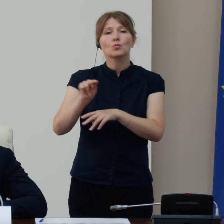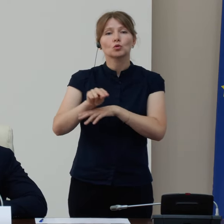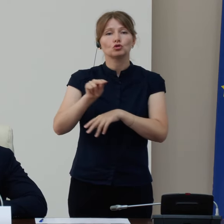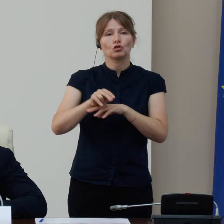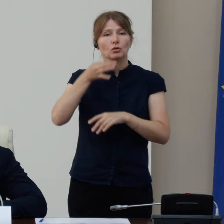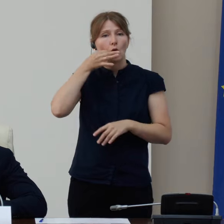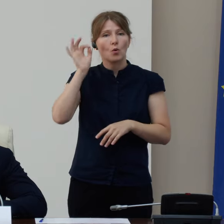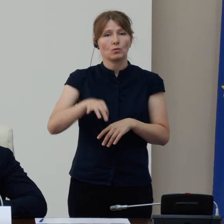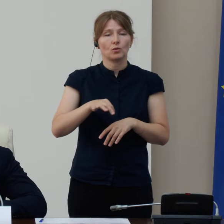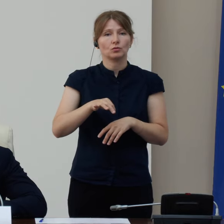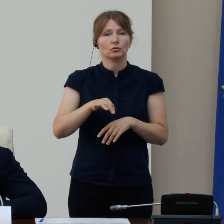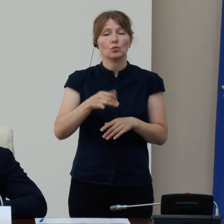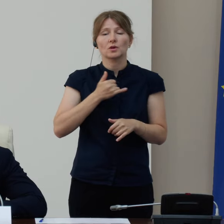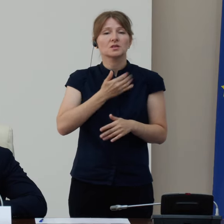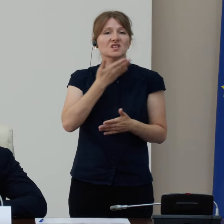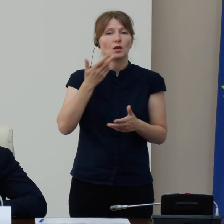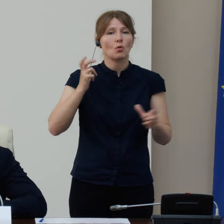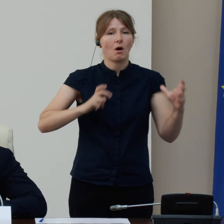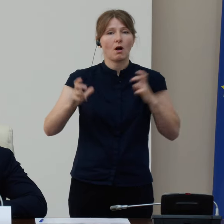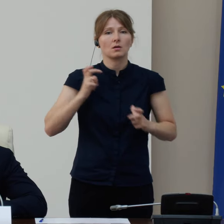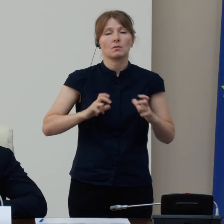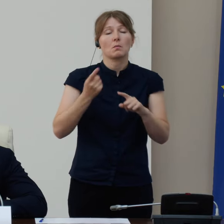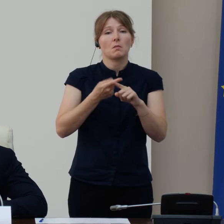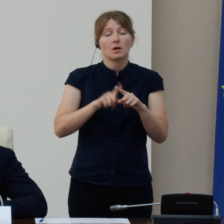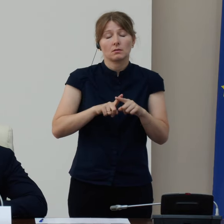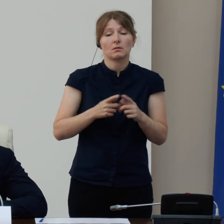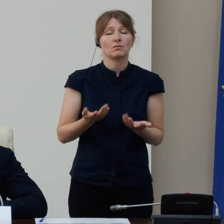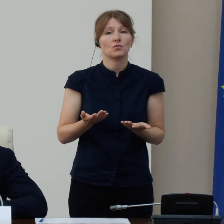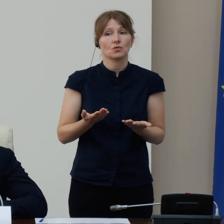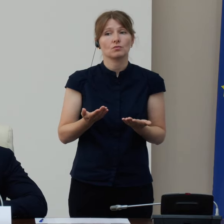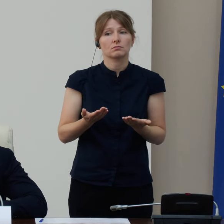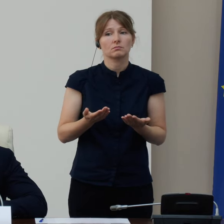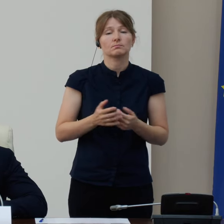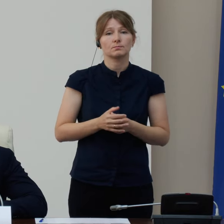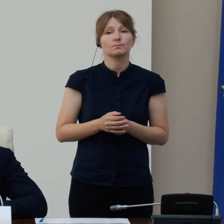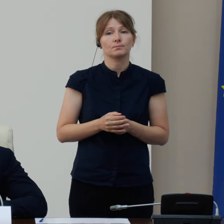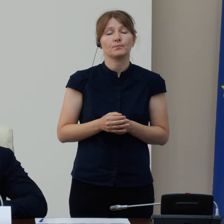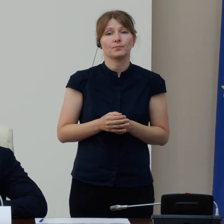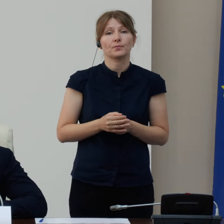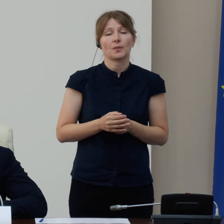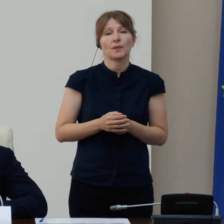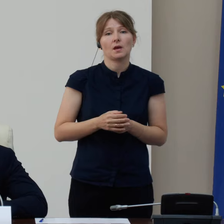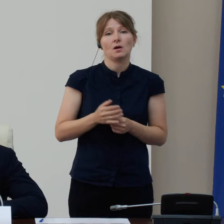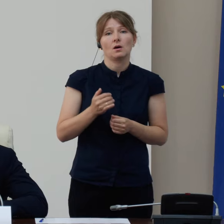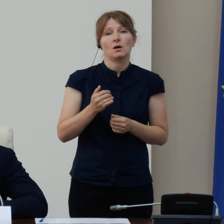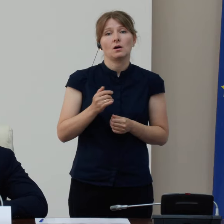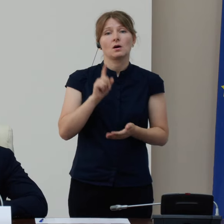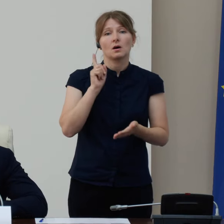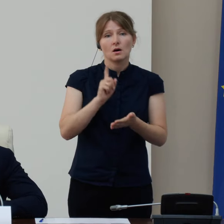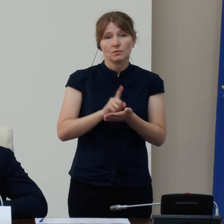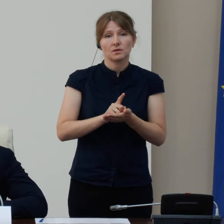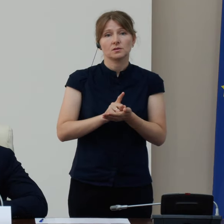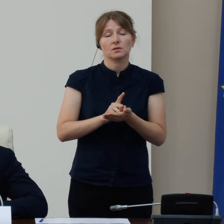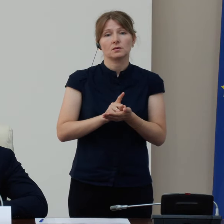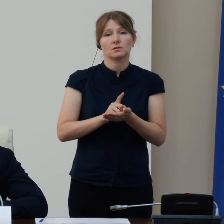formare profesională, nu avem academii. Deci nu avem acest palier instituțional în care